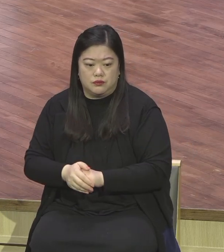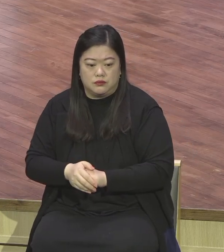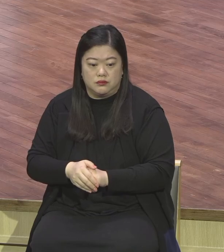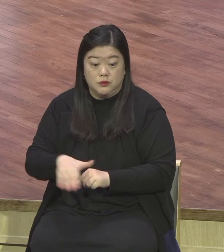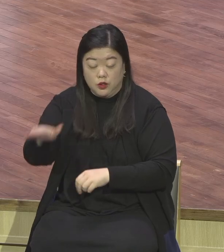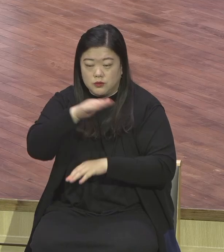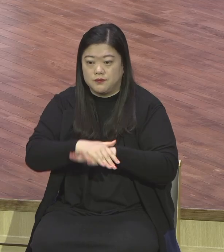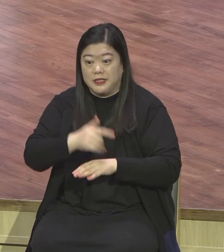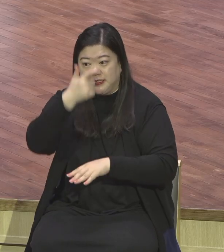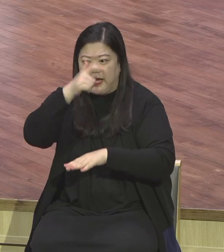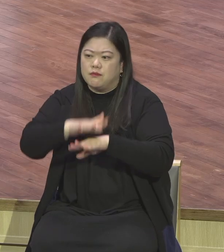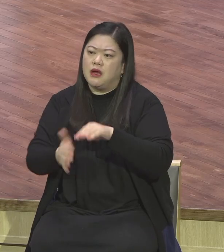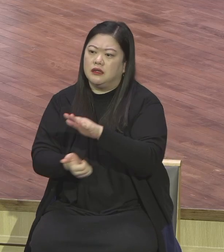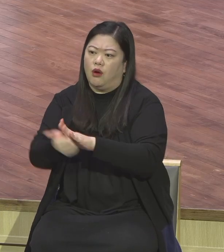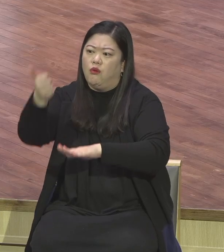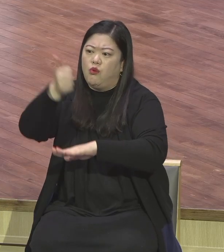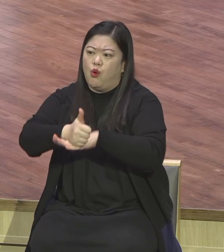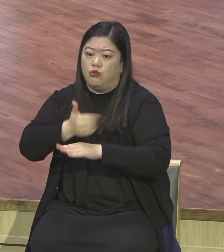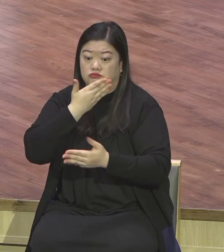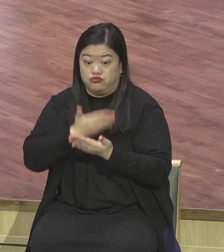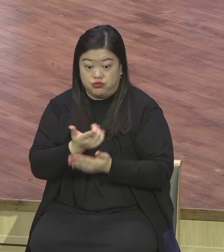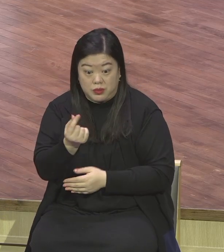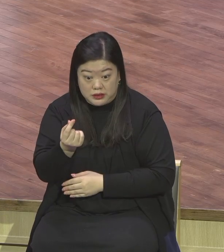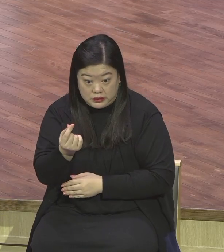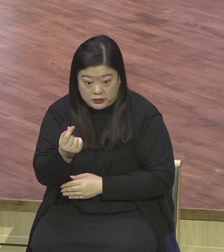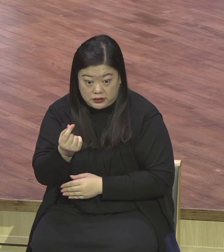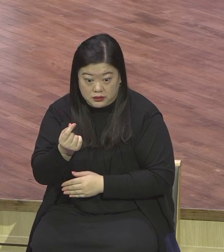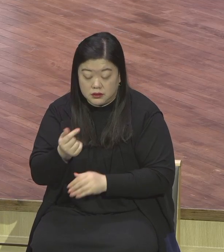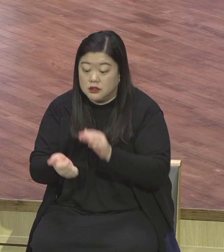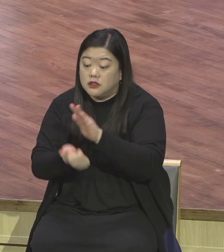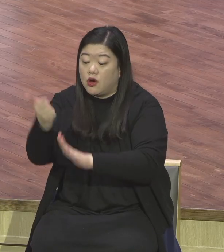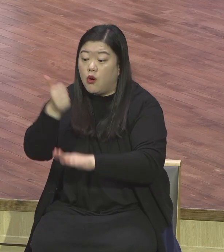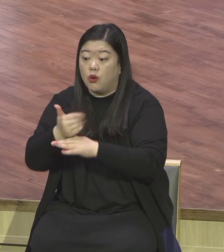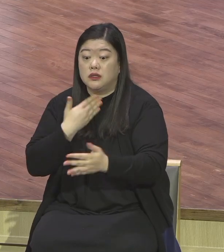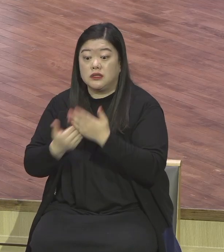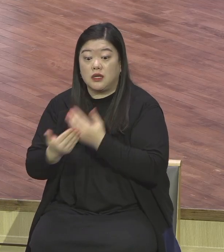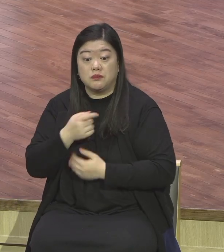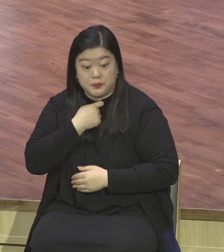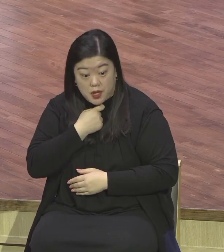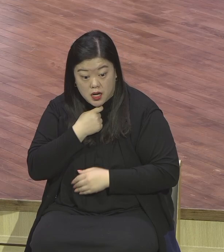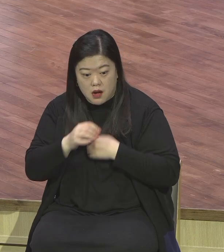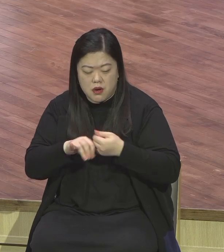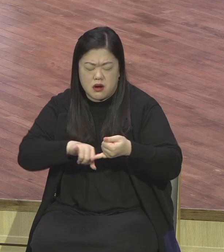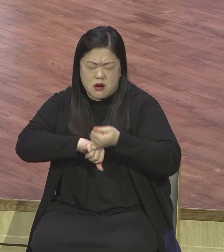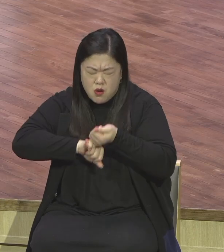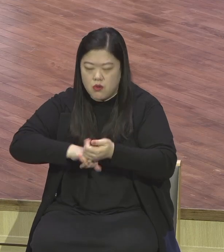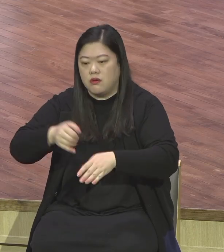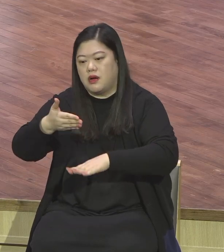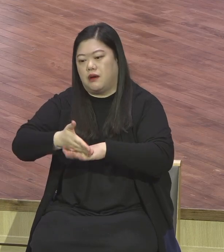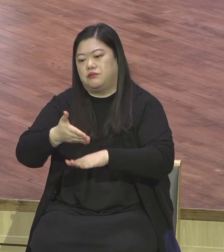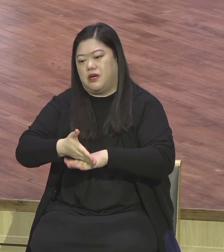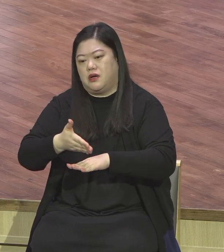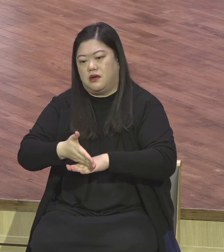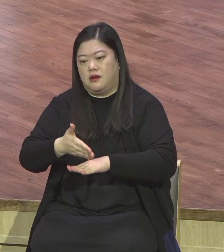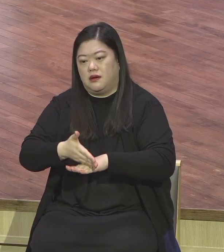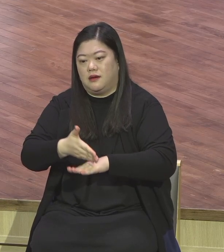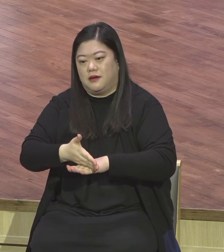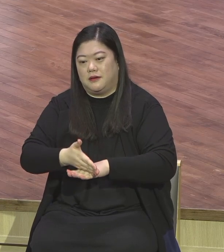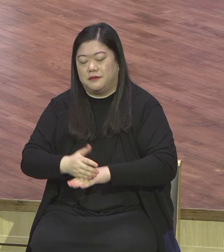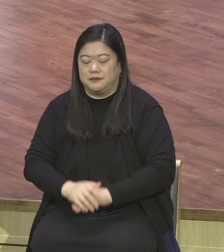교회 나올 때 감사하는 마음 나오시 바랍니다 감사로 이렇게 시작되어야 돼요 여러분이